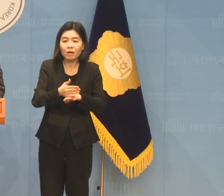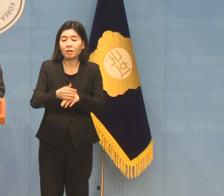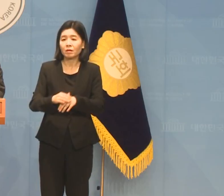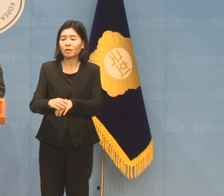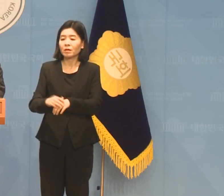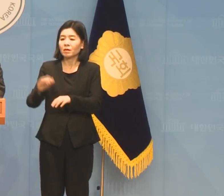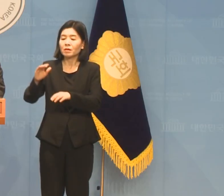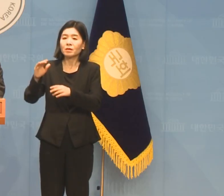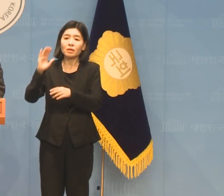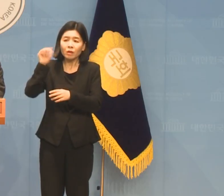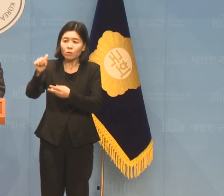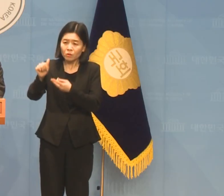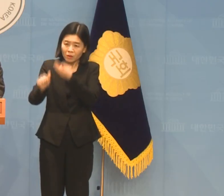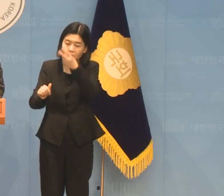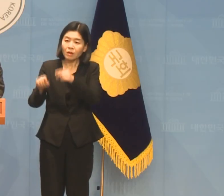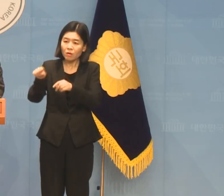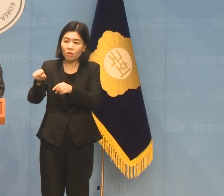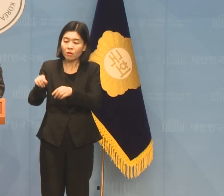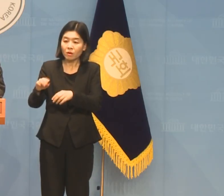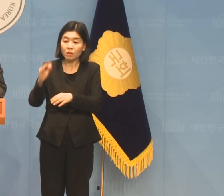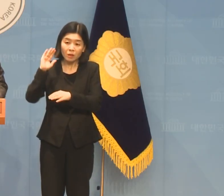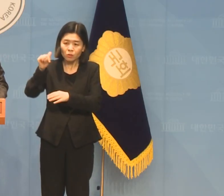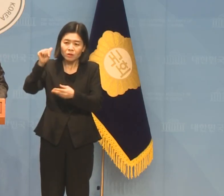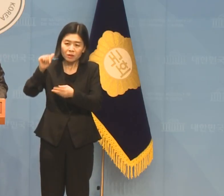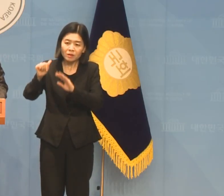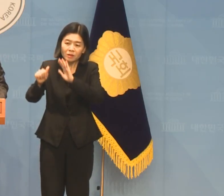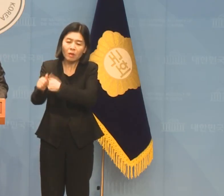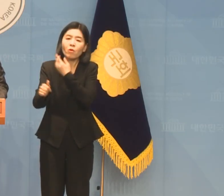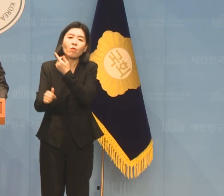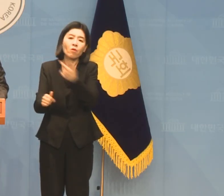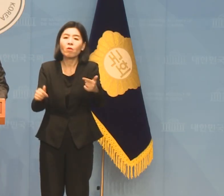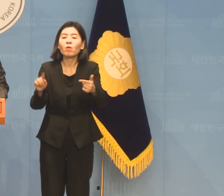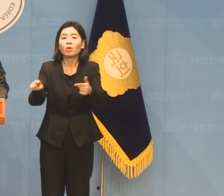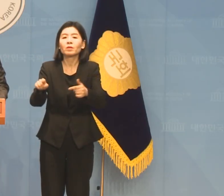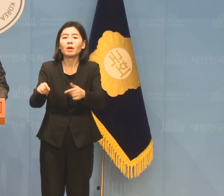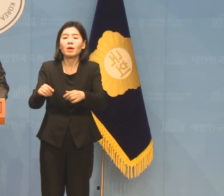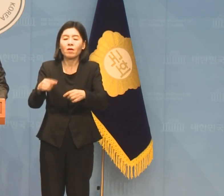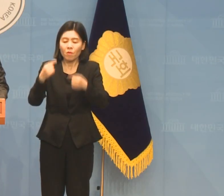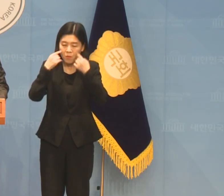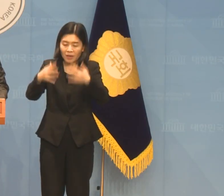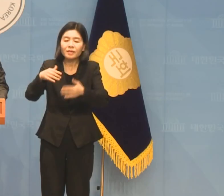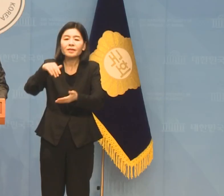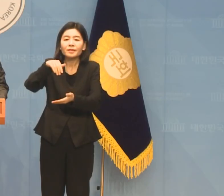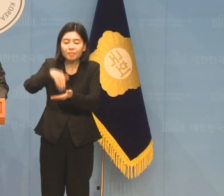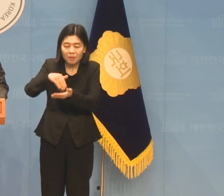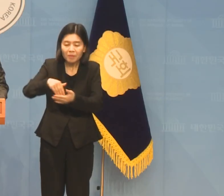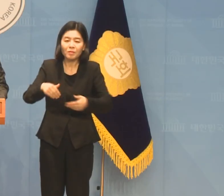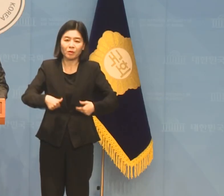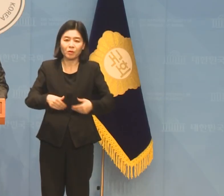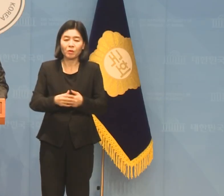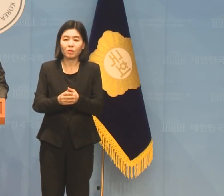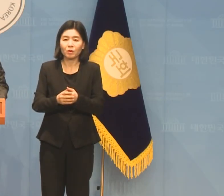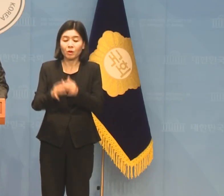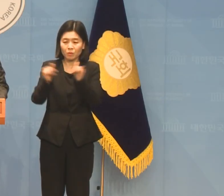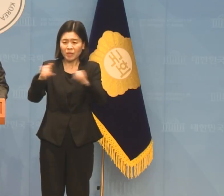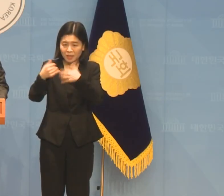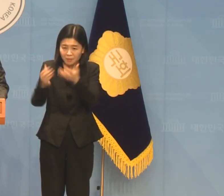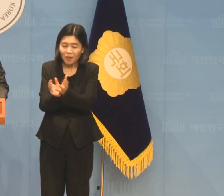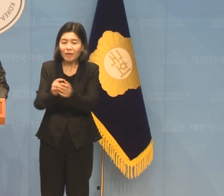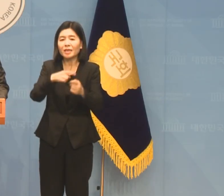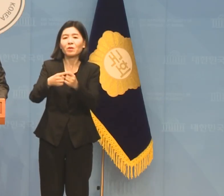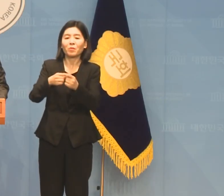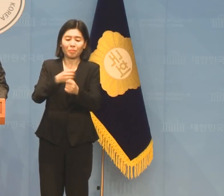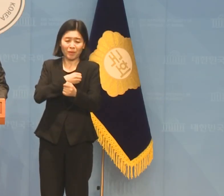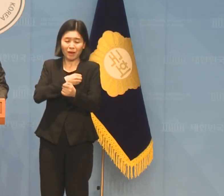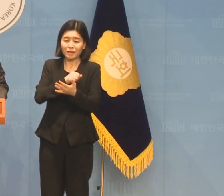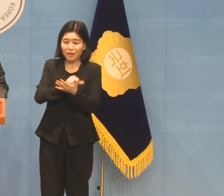있어야 다음이 가능합니다. 물론 국민의힘 1호 당원을 제명한다는 것 가슴 아픈 일입니다.